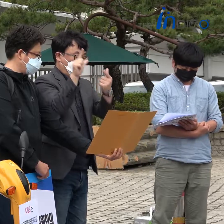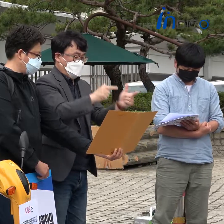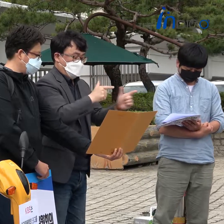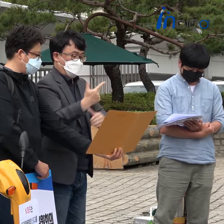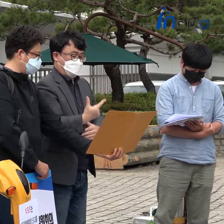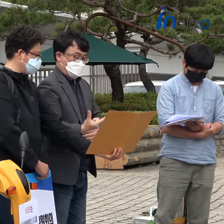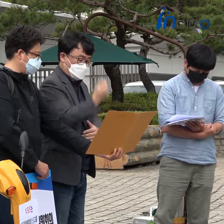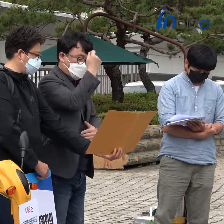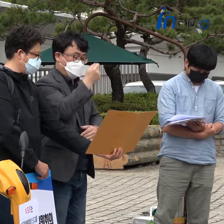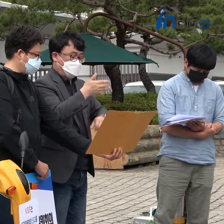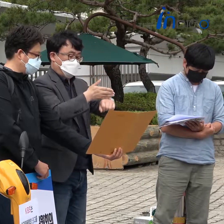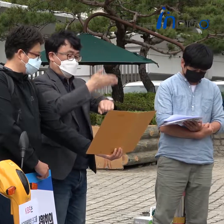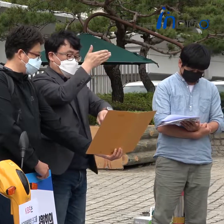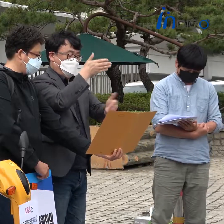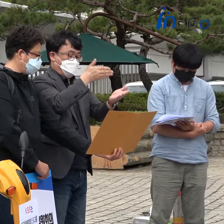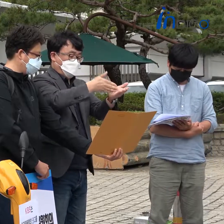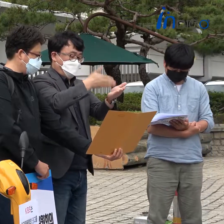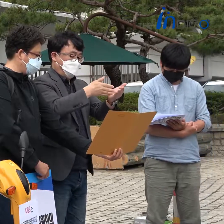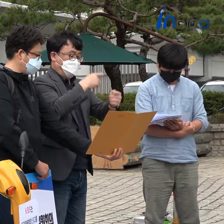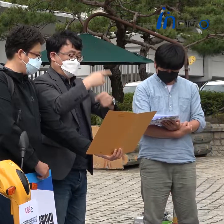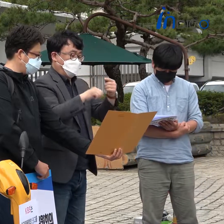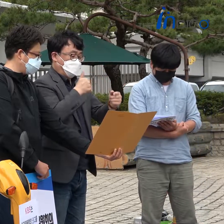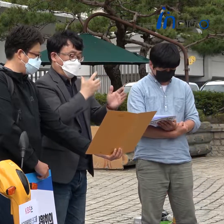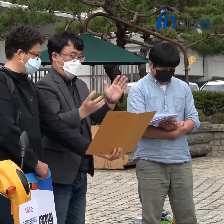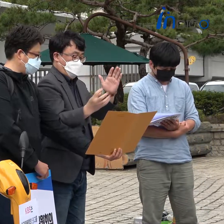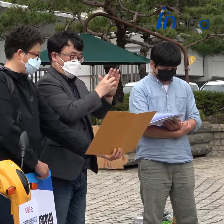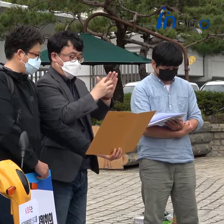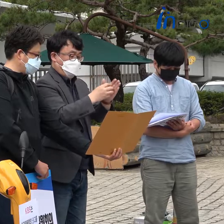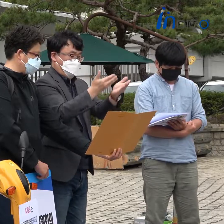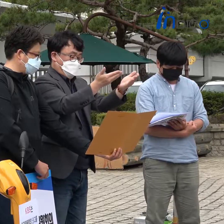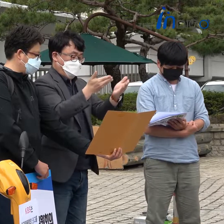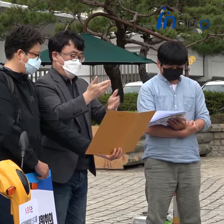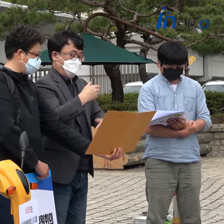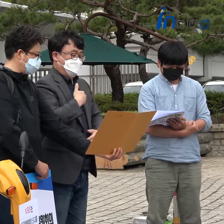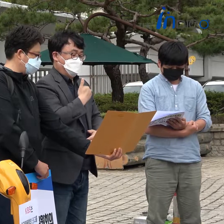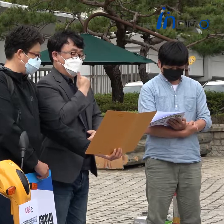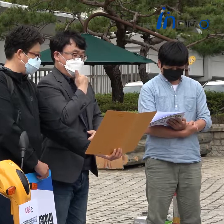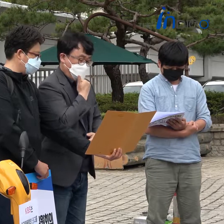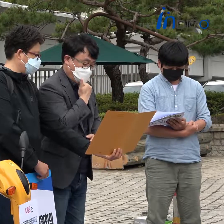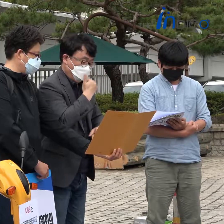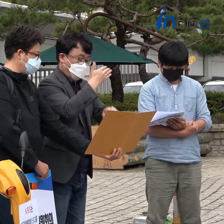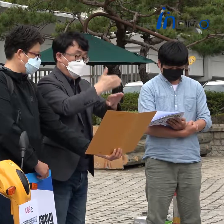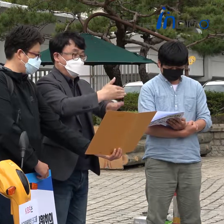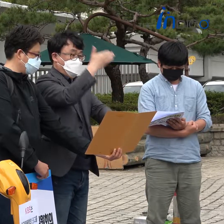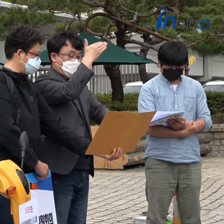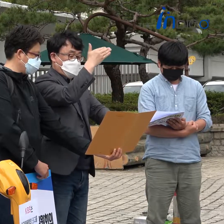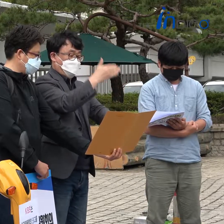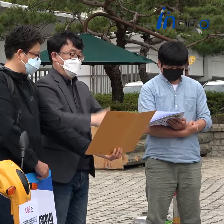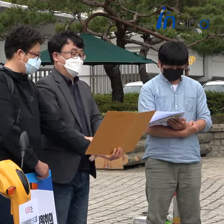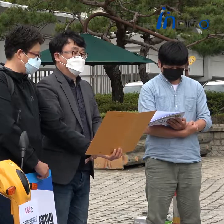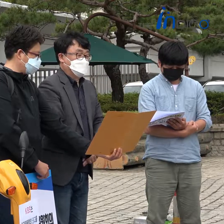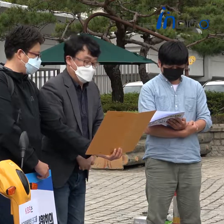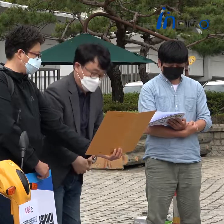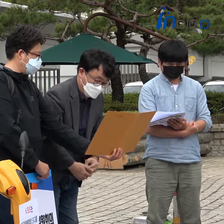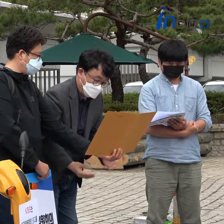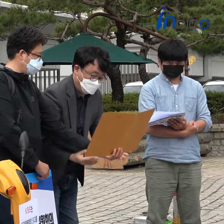취지에서 하루빨리 9시 뉴스에 수어 통역이 제공될 수 있기를 기대합니다. 감사합니다.